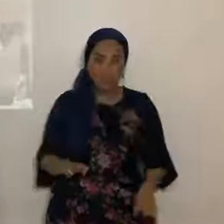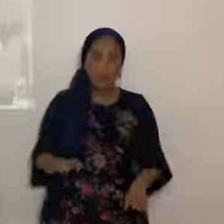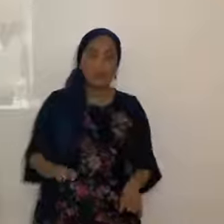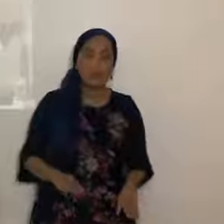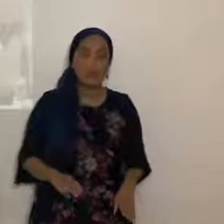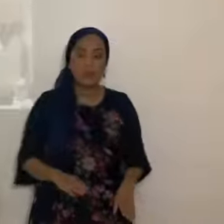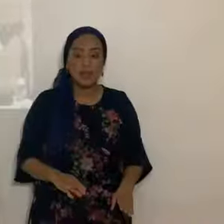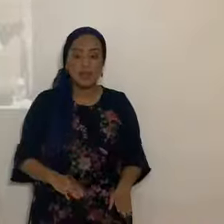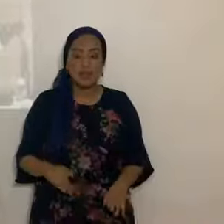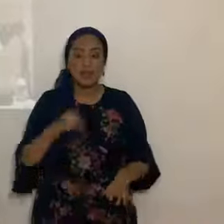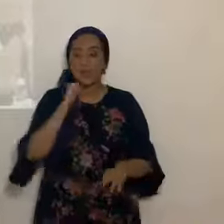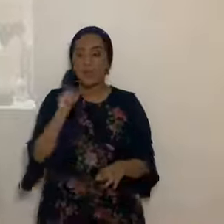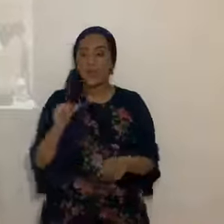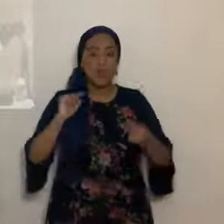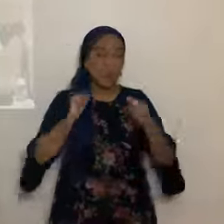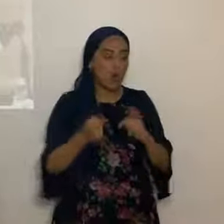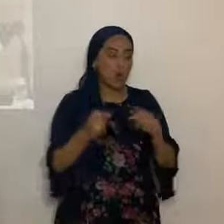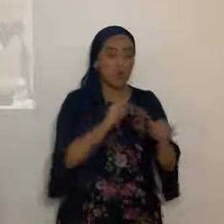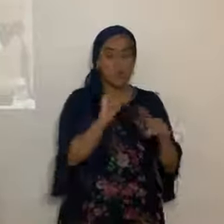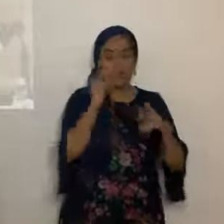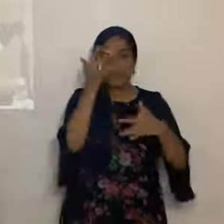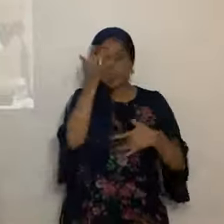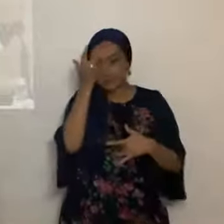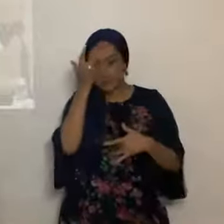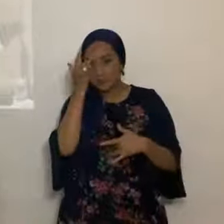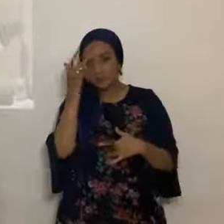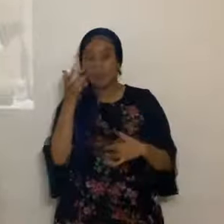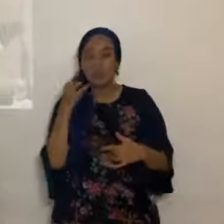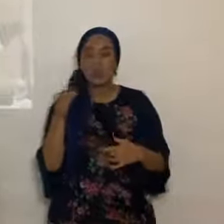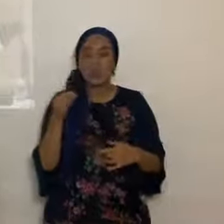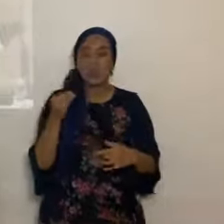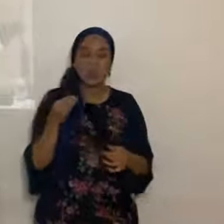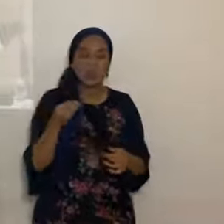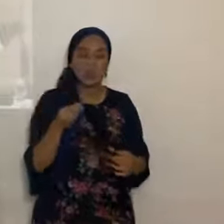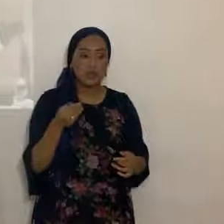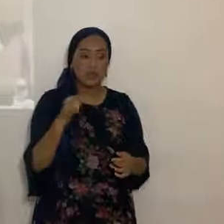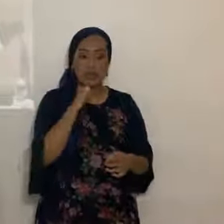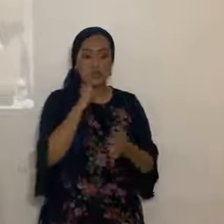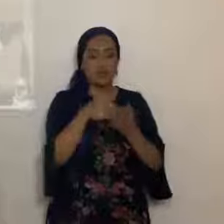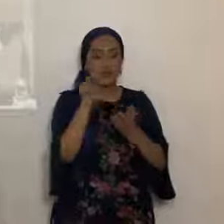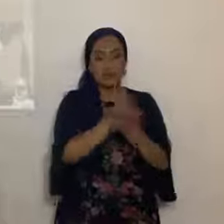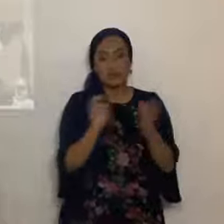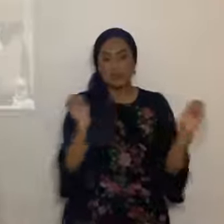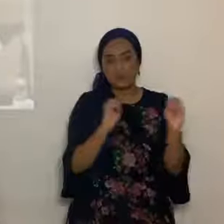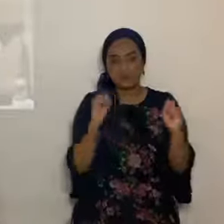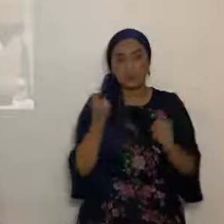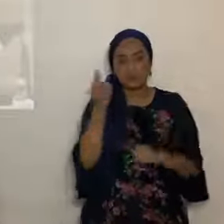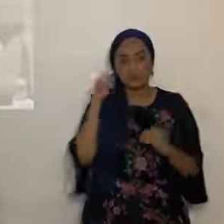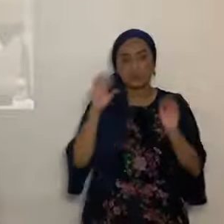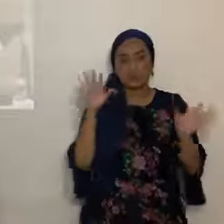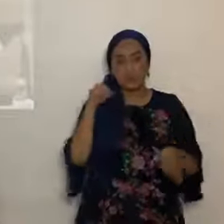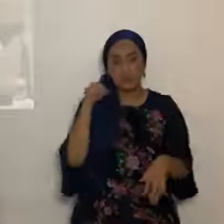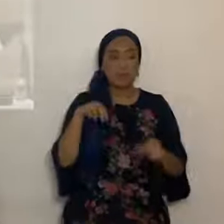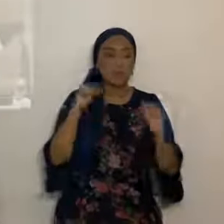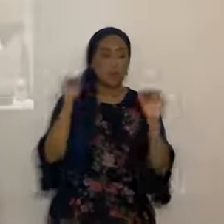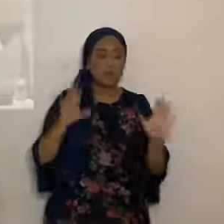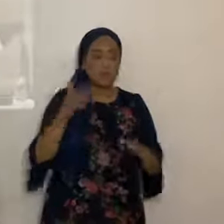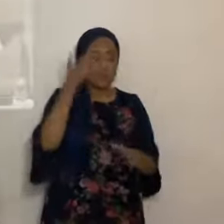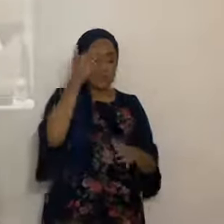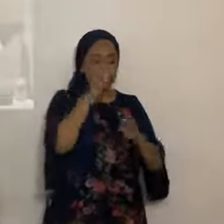evitamos quebrantamiento, como enfermedades, y nos evitamos caída. ¿Está claro? Sí, bendito es